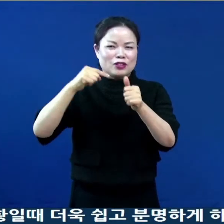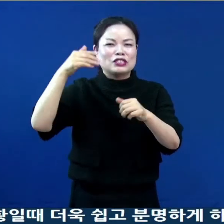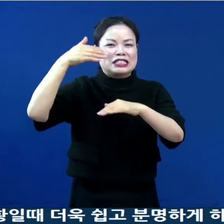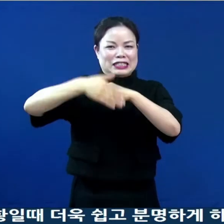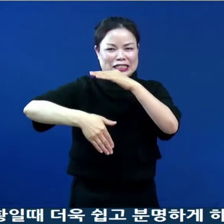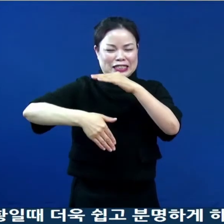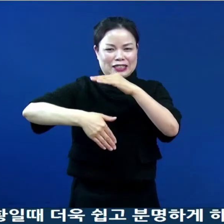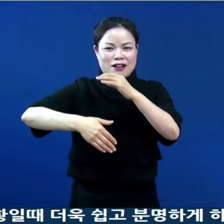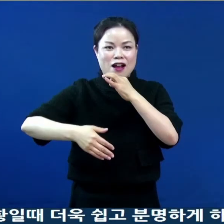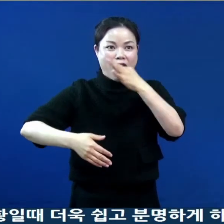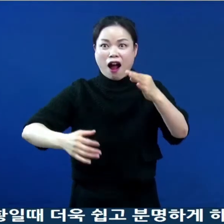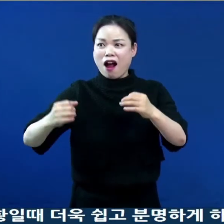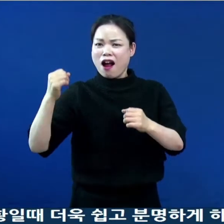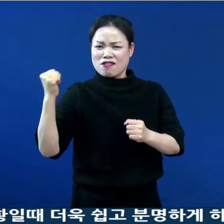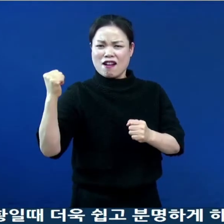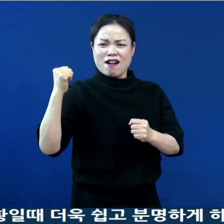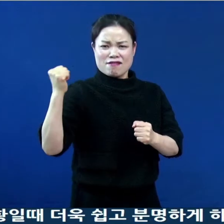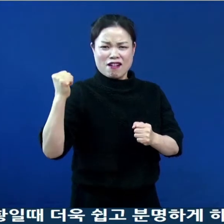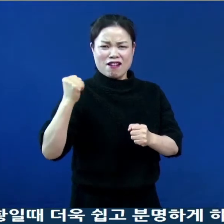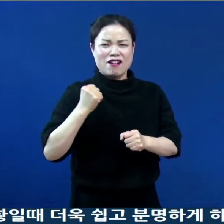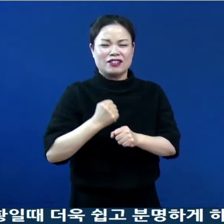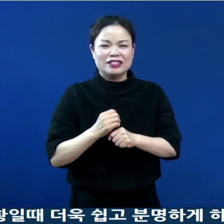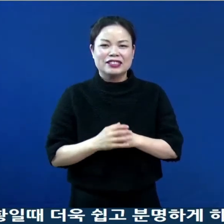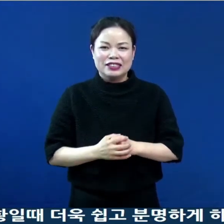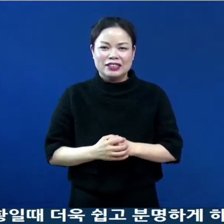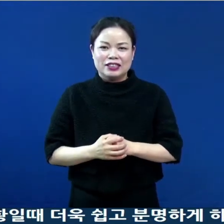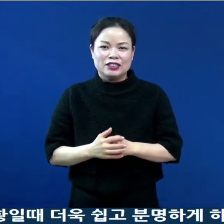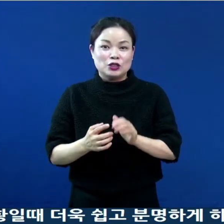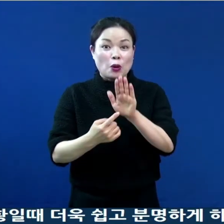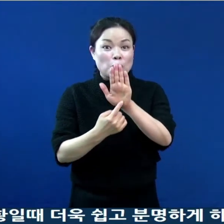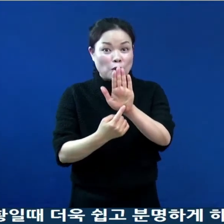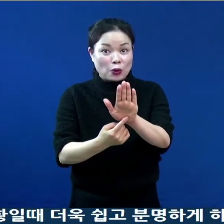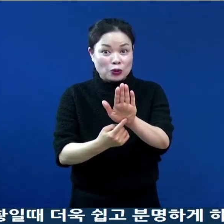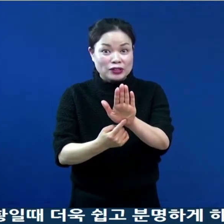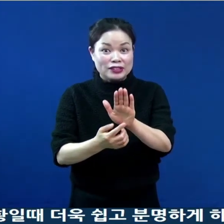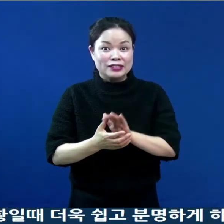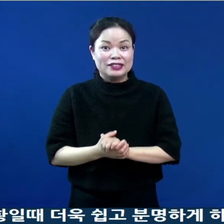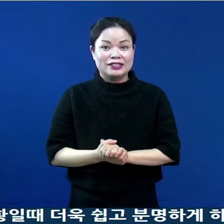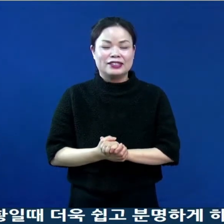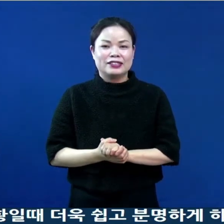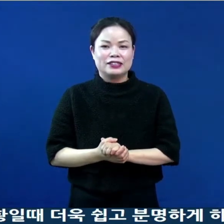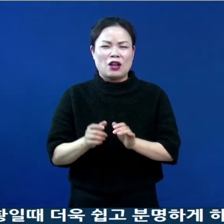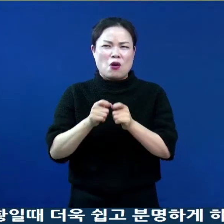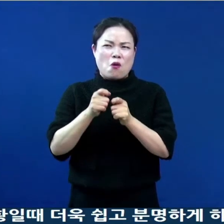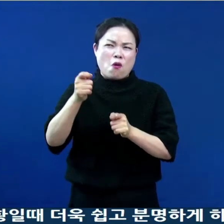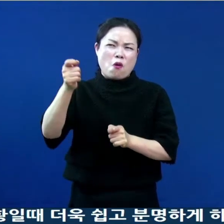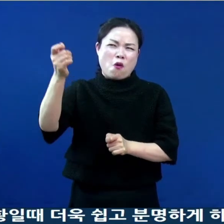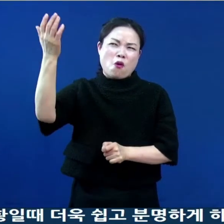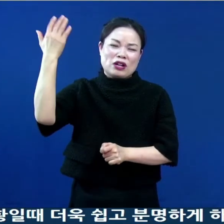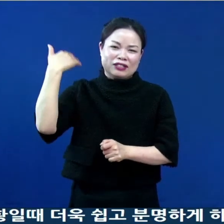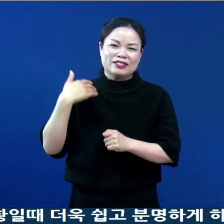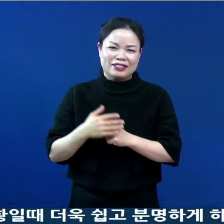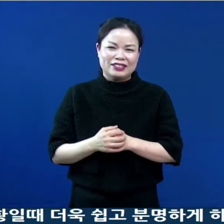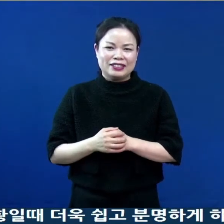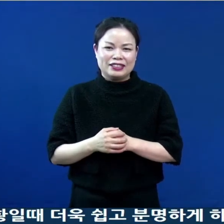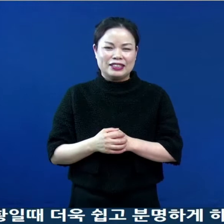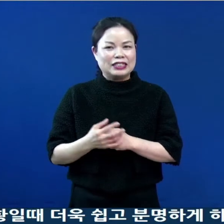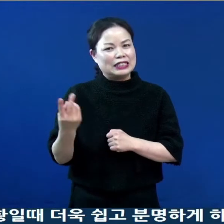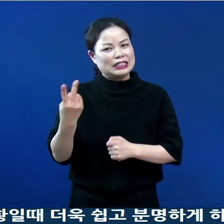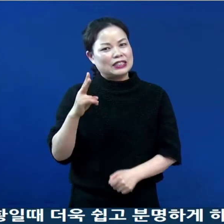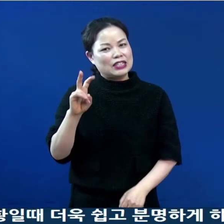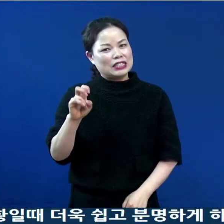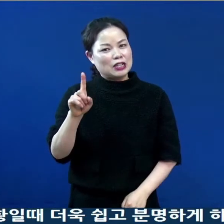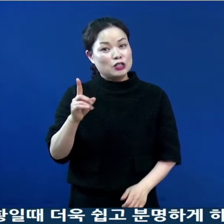이렇게 하자 이런 뜻인데요. 저는 이 표어를 오래전에 이제